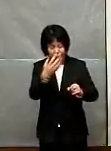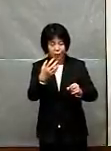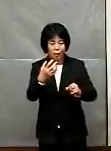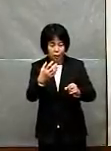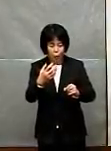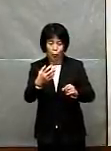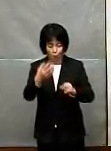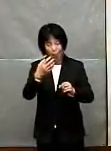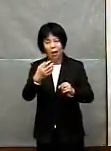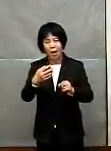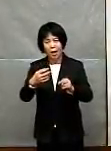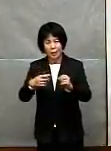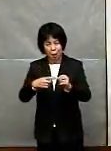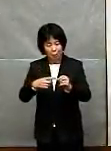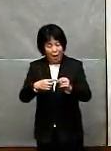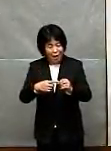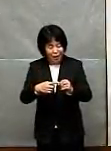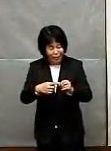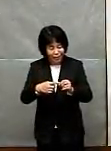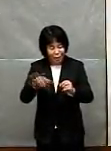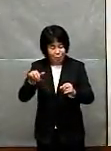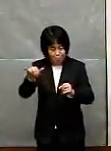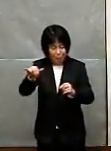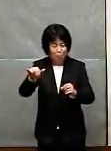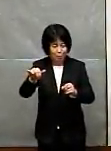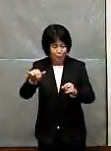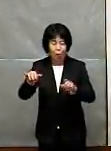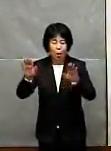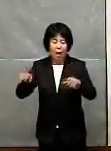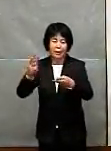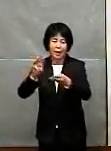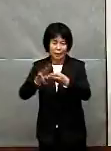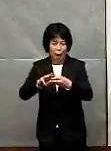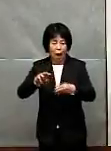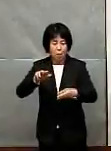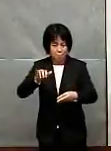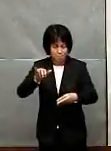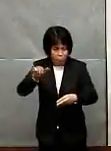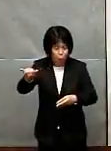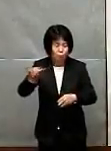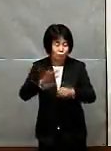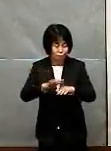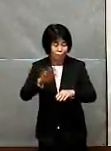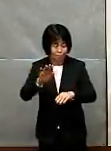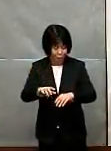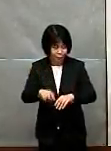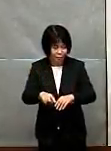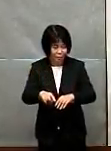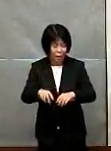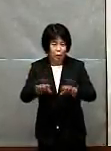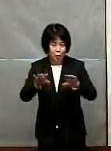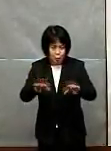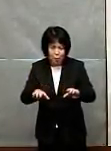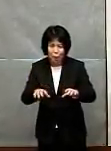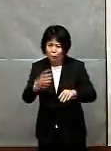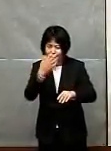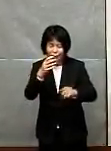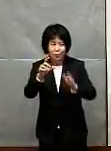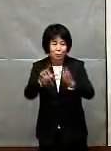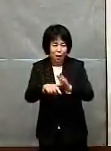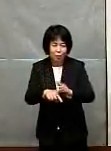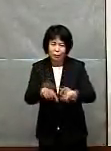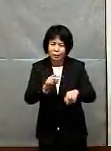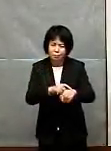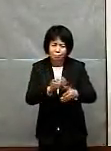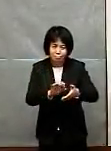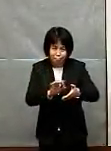形空港の羽田便というのが移動方法としては考えられると思うんですが、 はい、 まあ、やはり今の新幹線ですと、はい、なかなか時